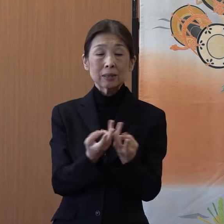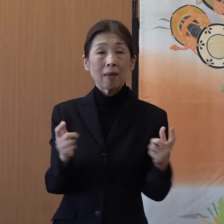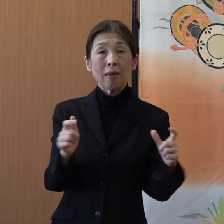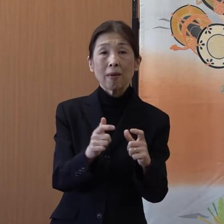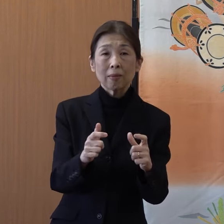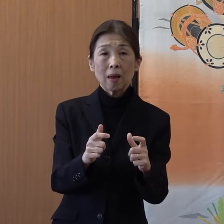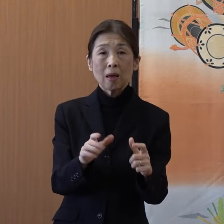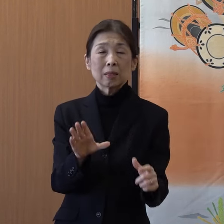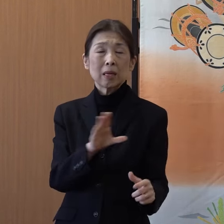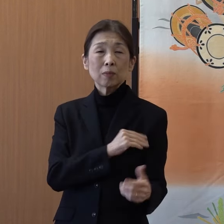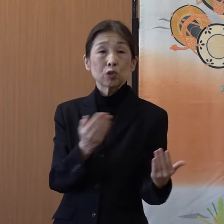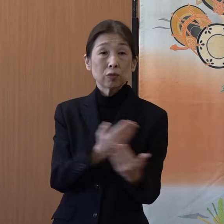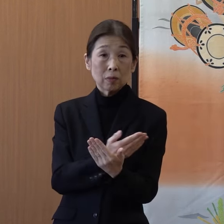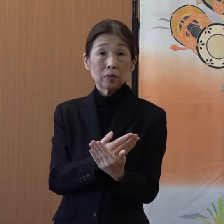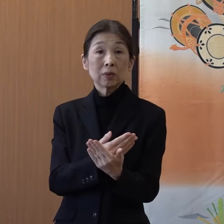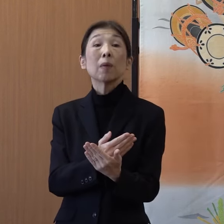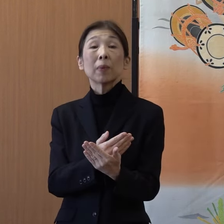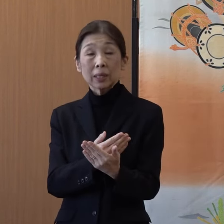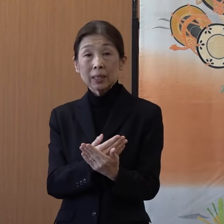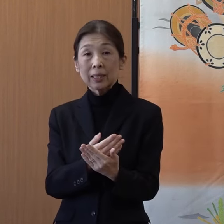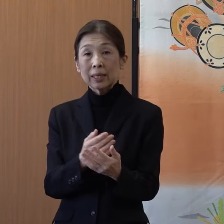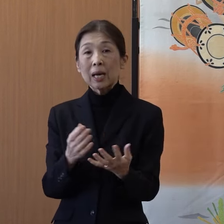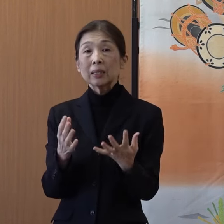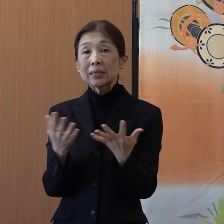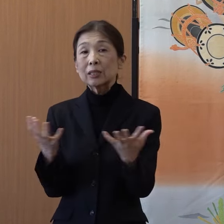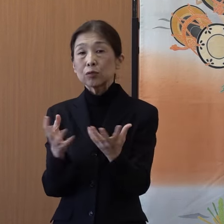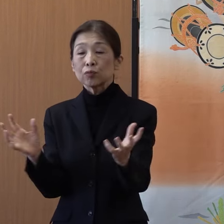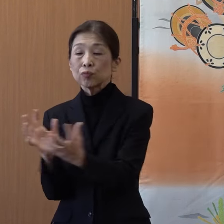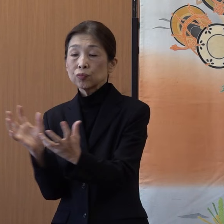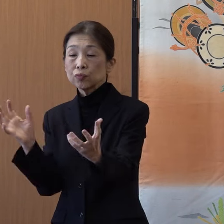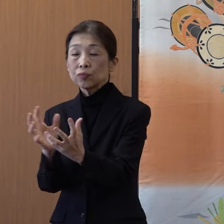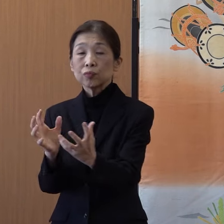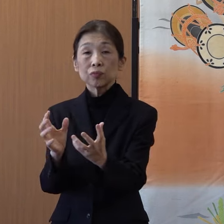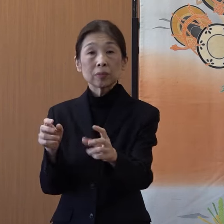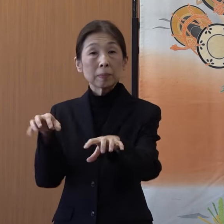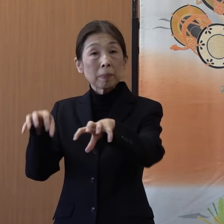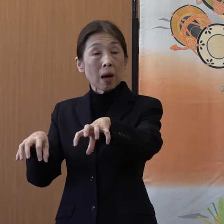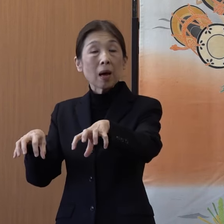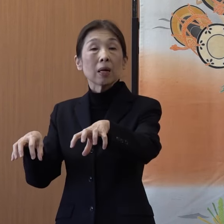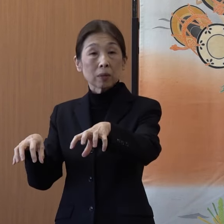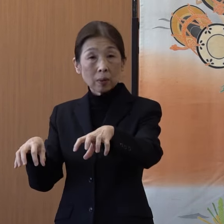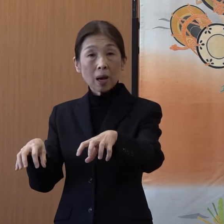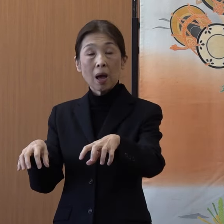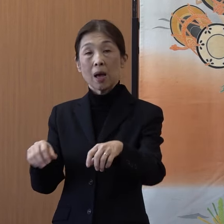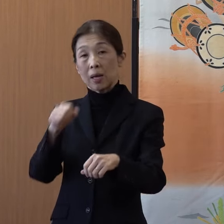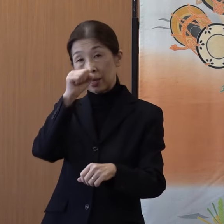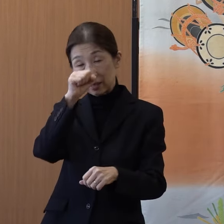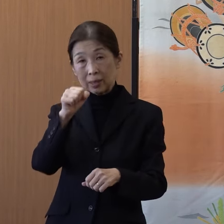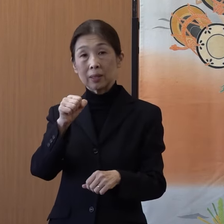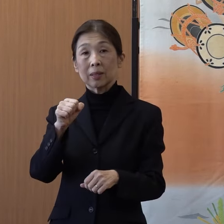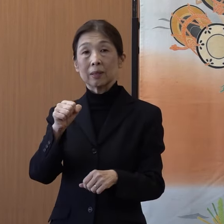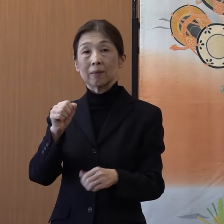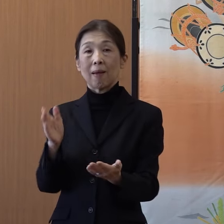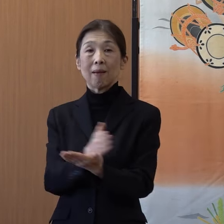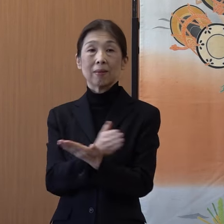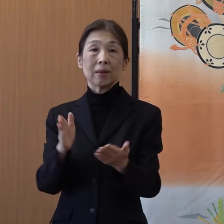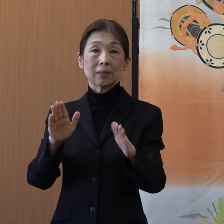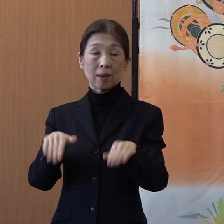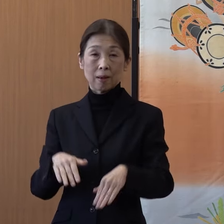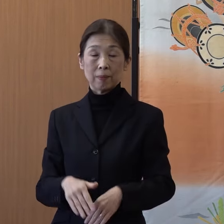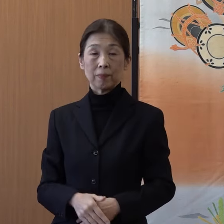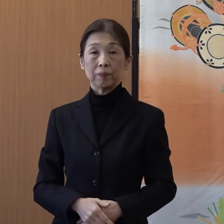方がより良い避難所運営ができるだろうということを考えまして、集約をさせていただくことに、いたし